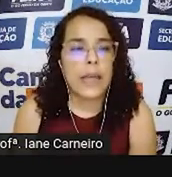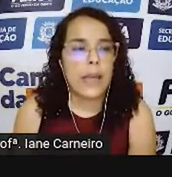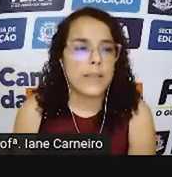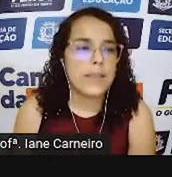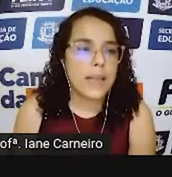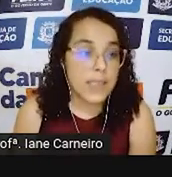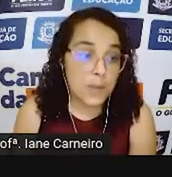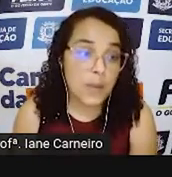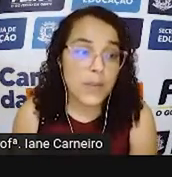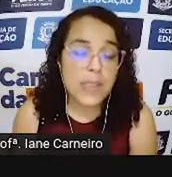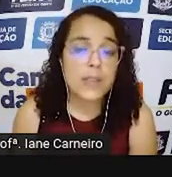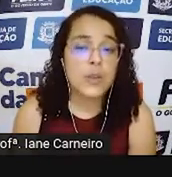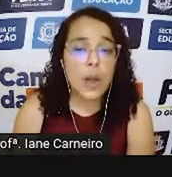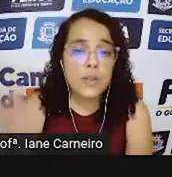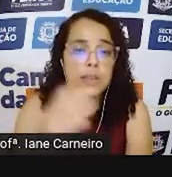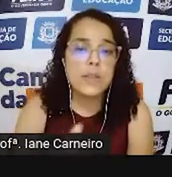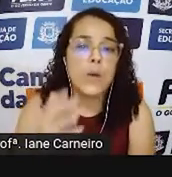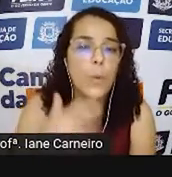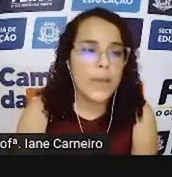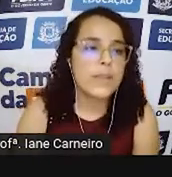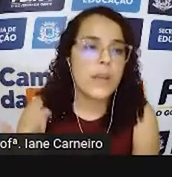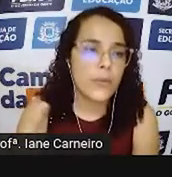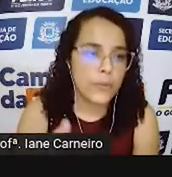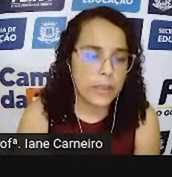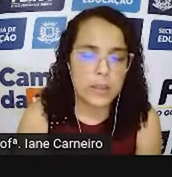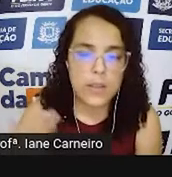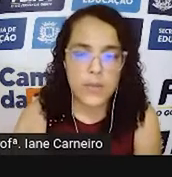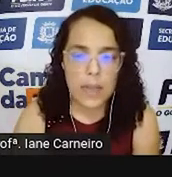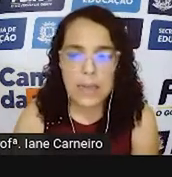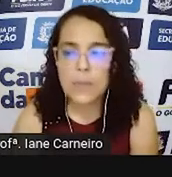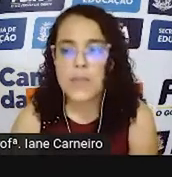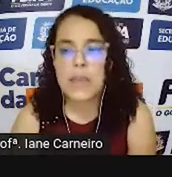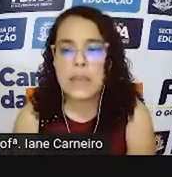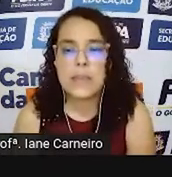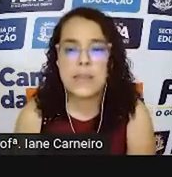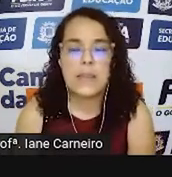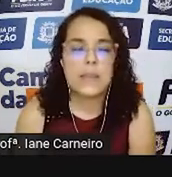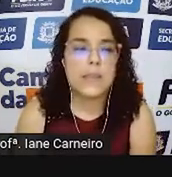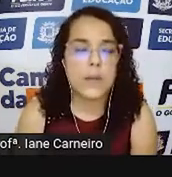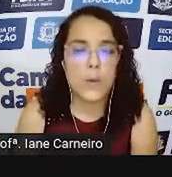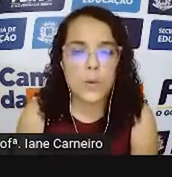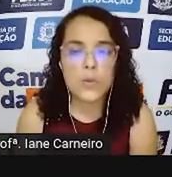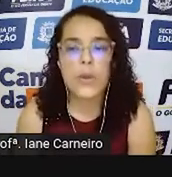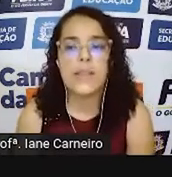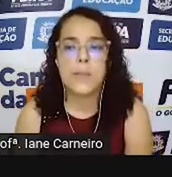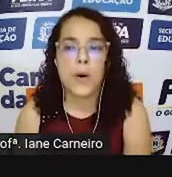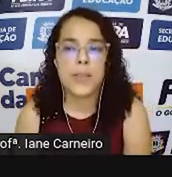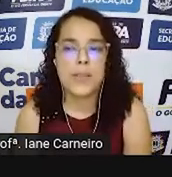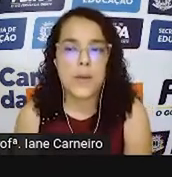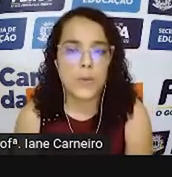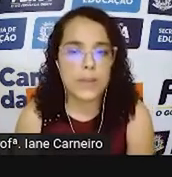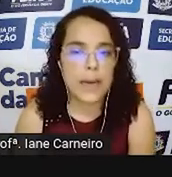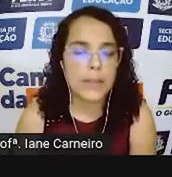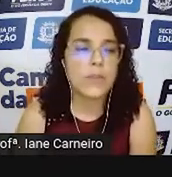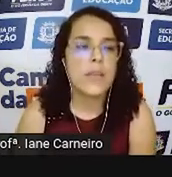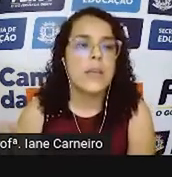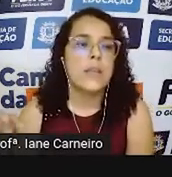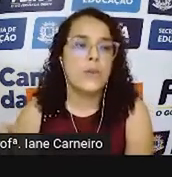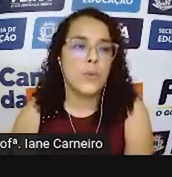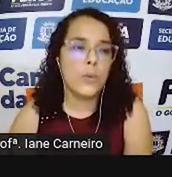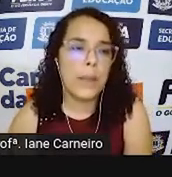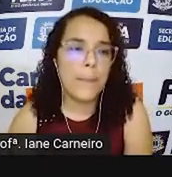nós sinalizamos para vocês que todos esses documentos que nós falamos aqui nesse encontro, eles podem ser